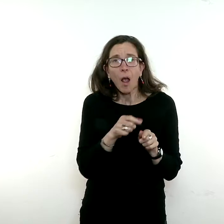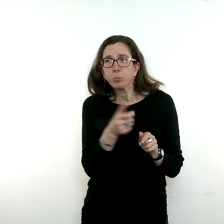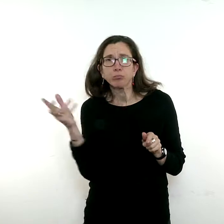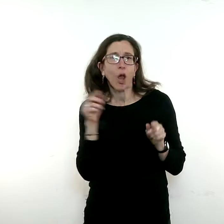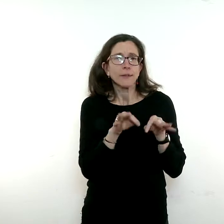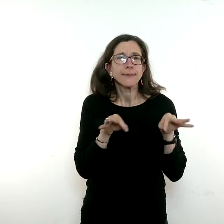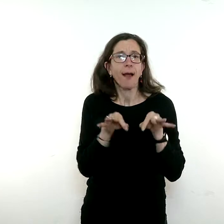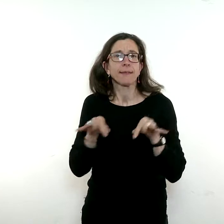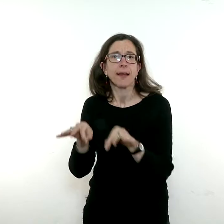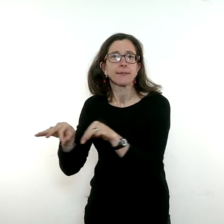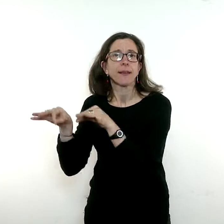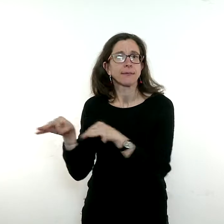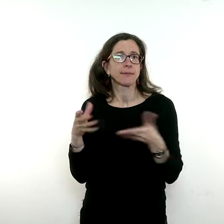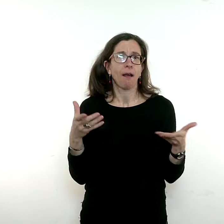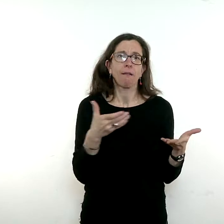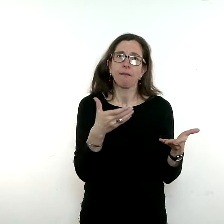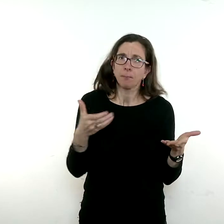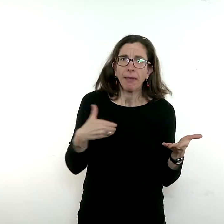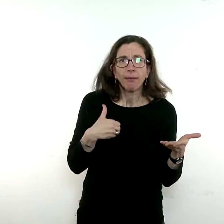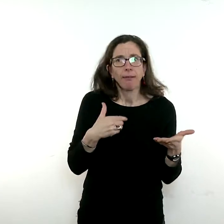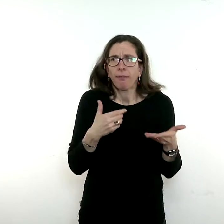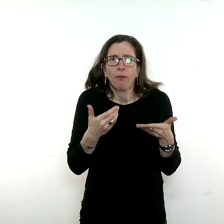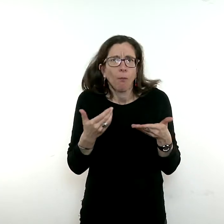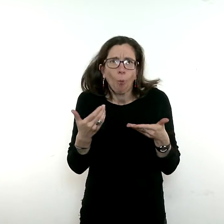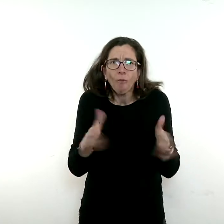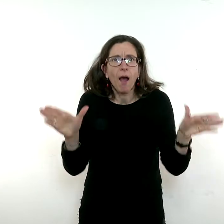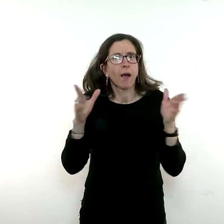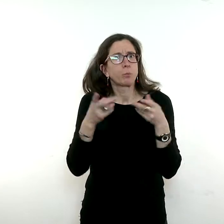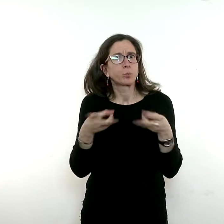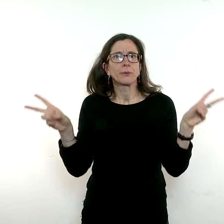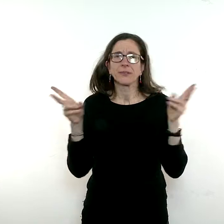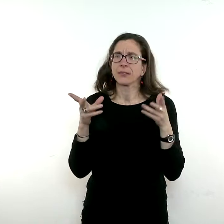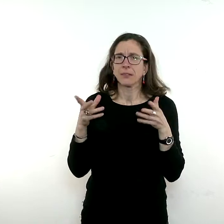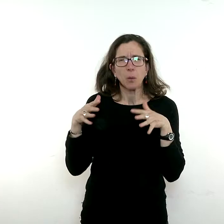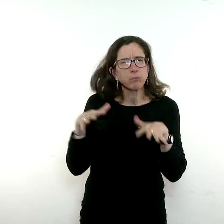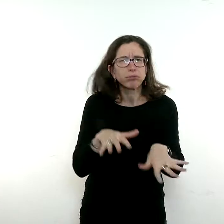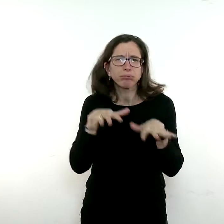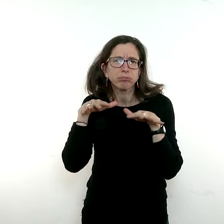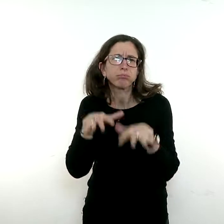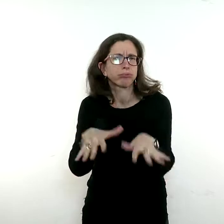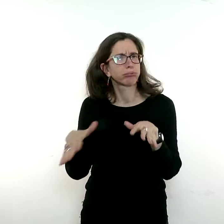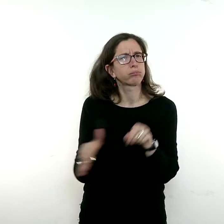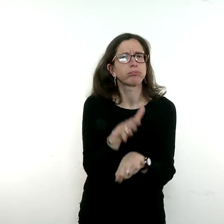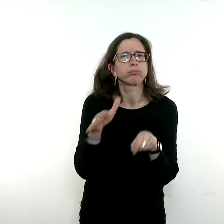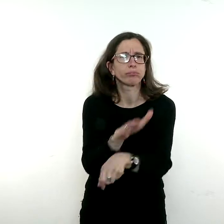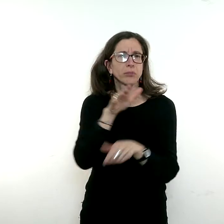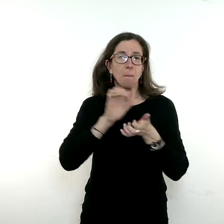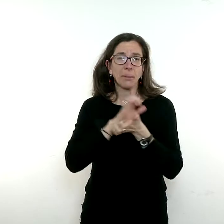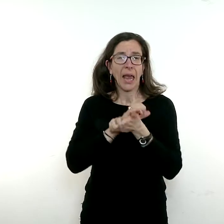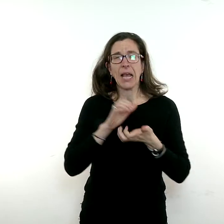actuellement par le public. Elles font toutes le plein, continuellement. Elles ont toutes des articles plus qu'élogieux dans la presse spécialisée et la